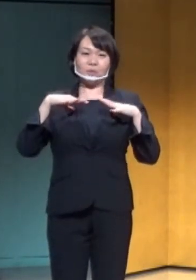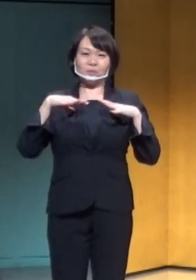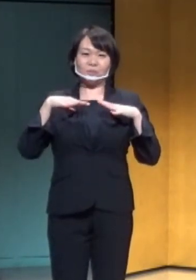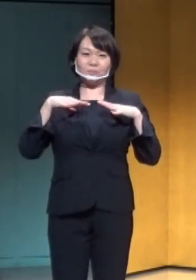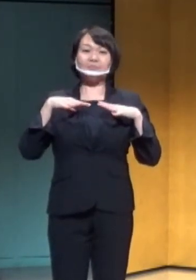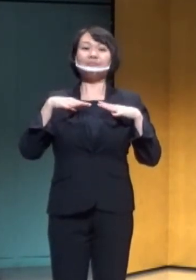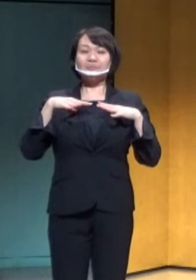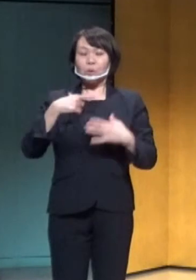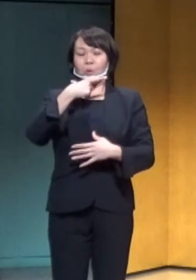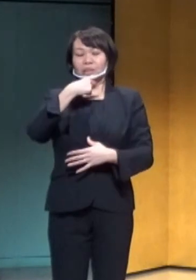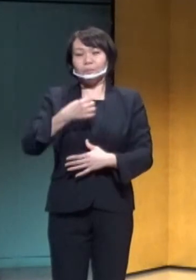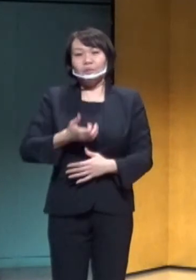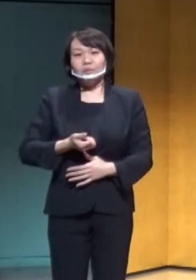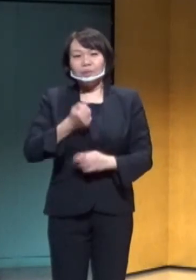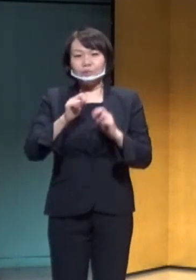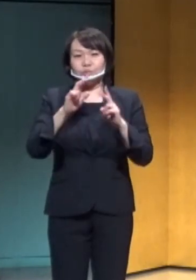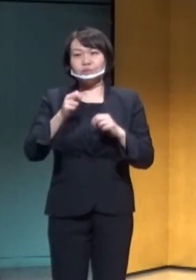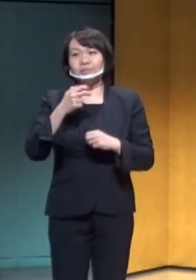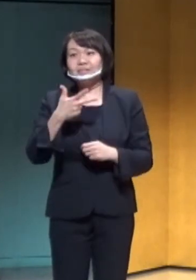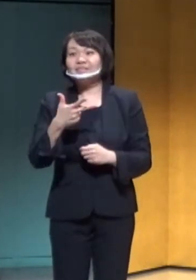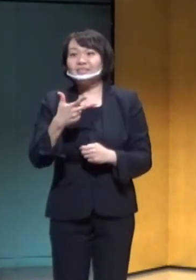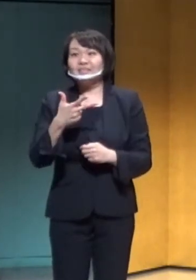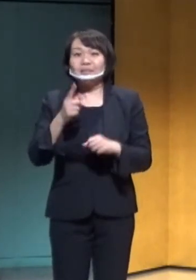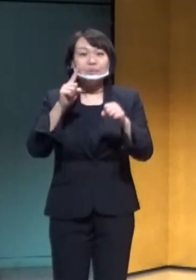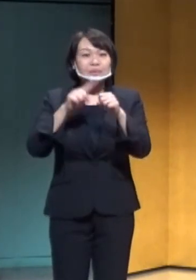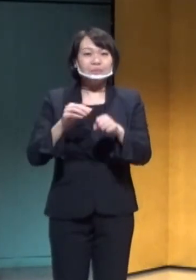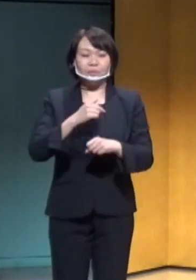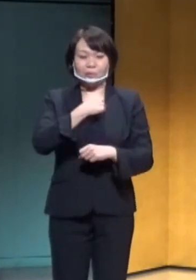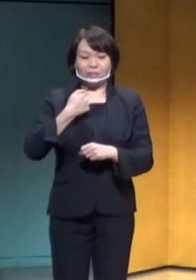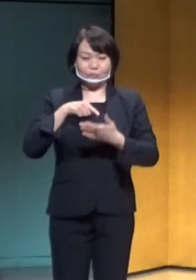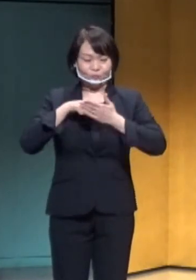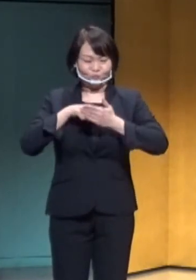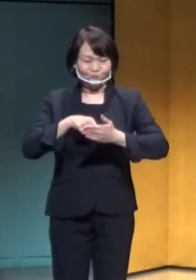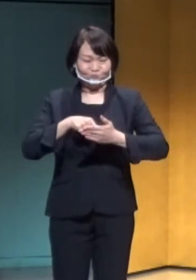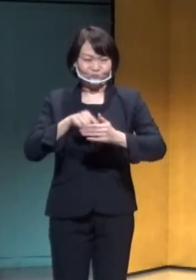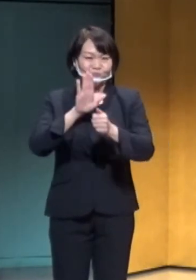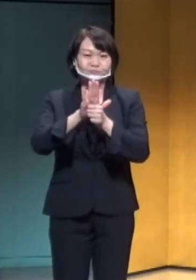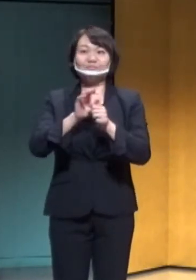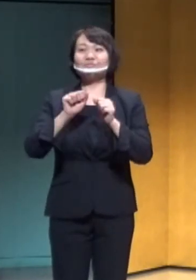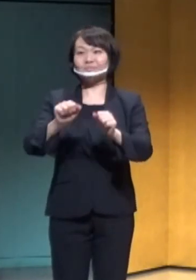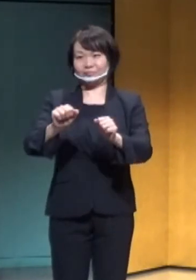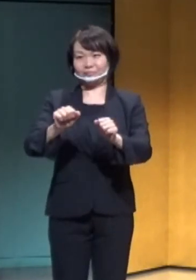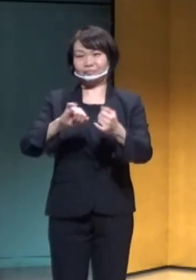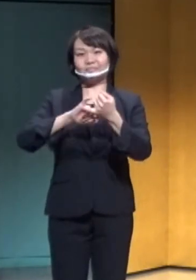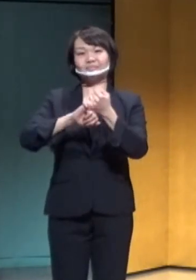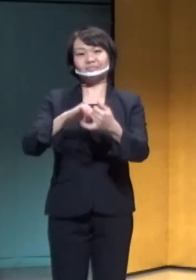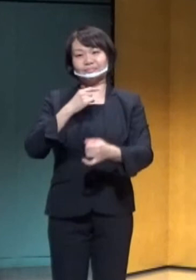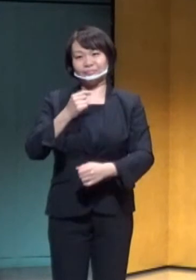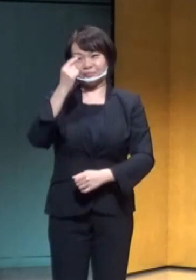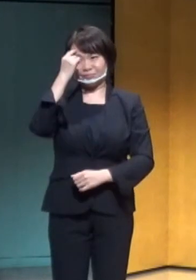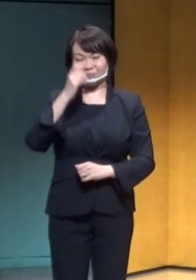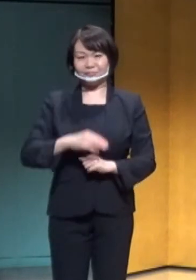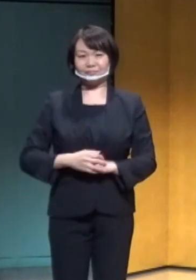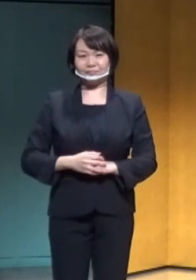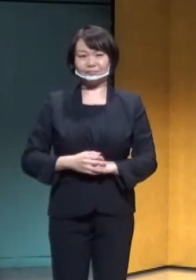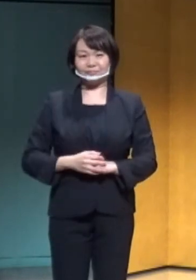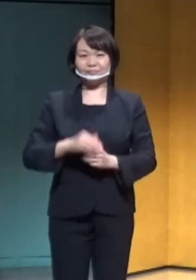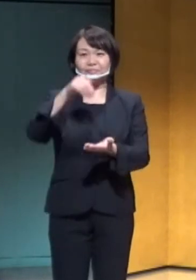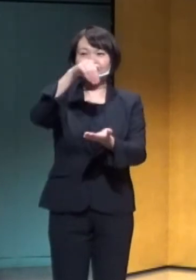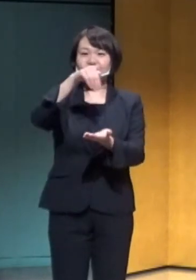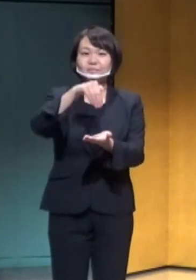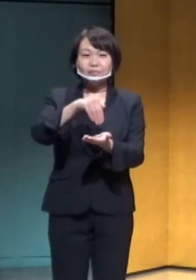市づくりに向けて私も一生懸命と努力してまいりますことをお誓いをさせていただきたいと思います。結びにあたりま